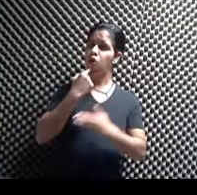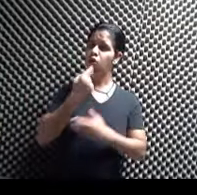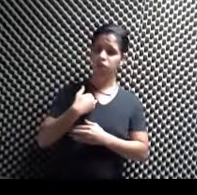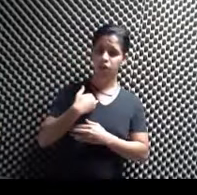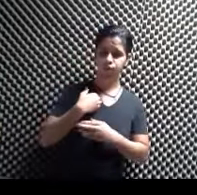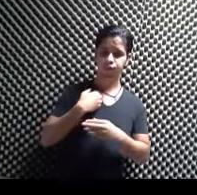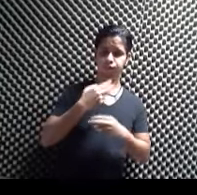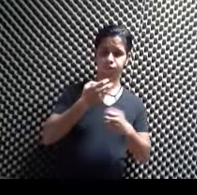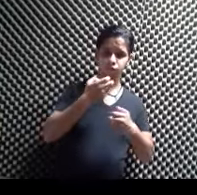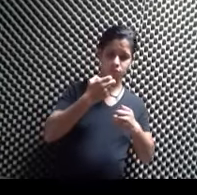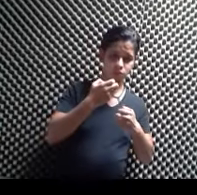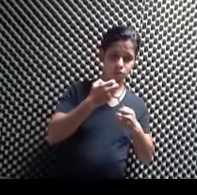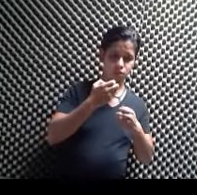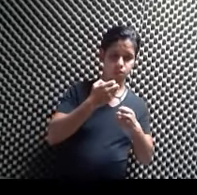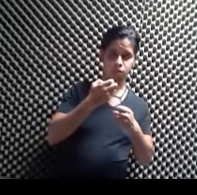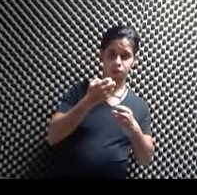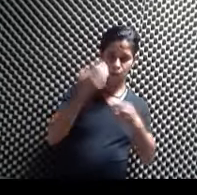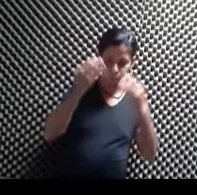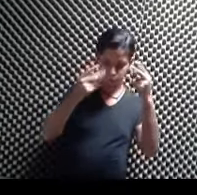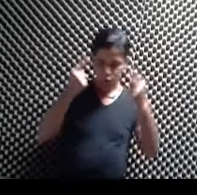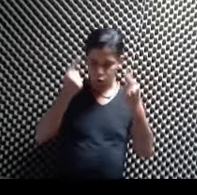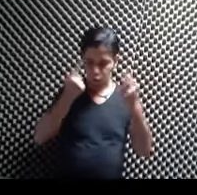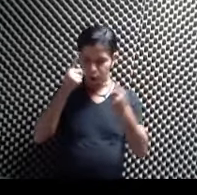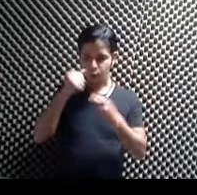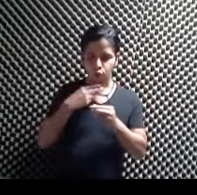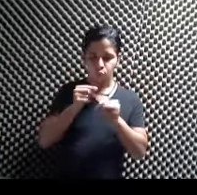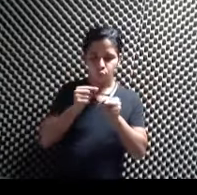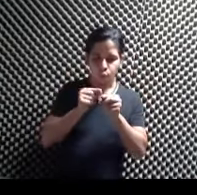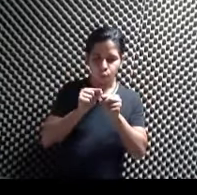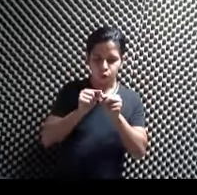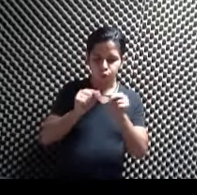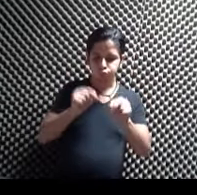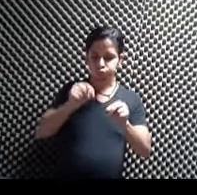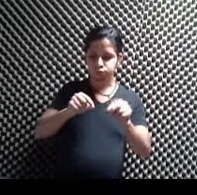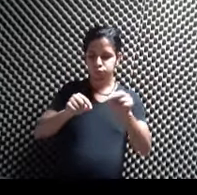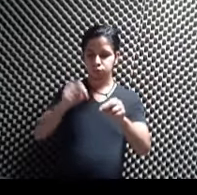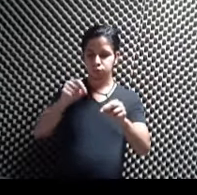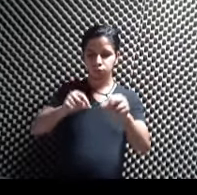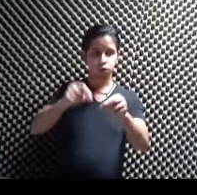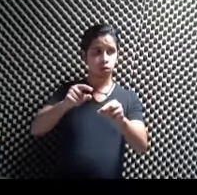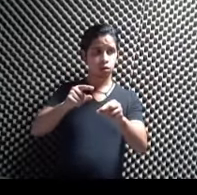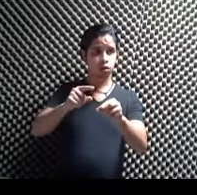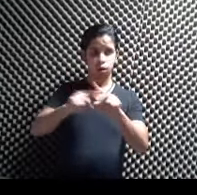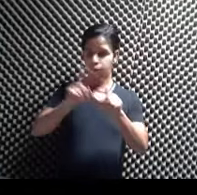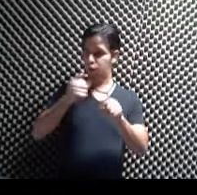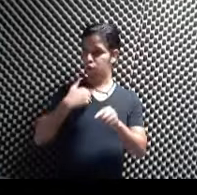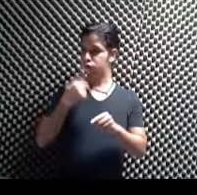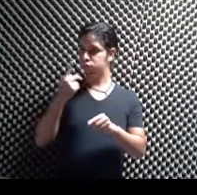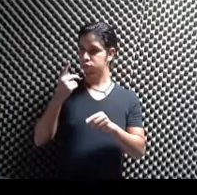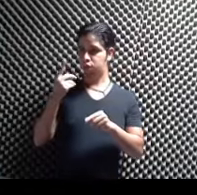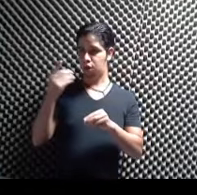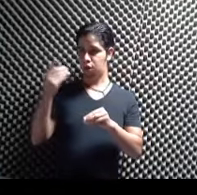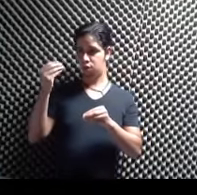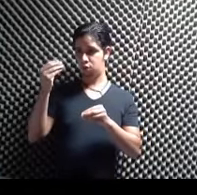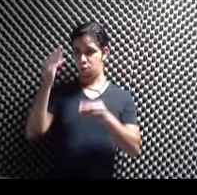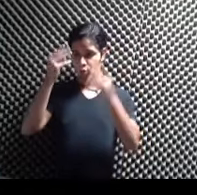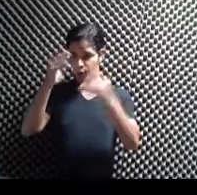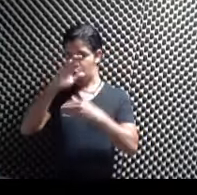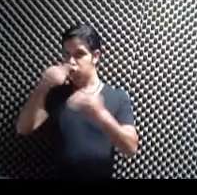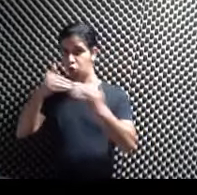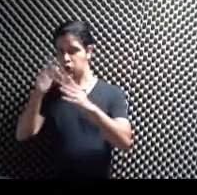granito, es mucho más fácil la carga de cada cual, ¿no? Claro, pero que si cada cual tiene que preocuparse por hacer la carga de todo el mundo, pues es más